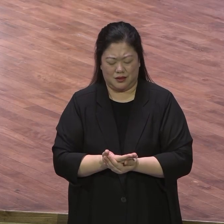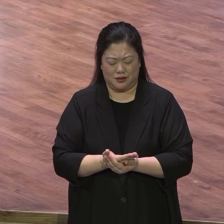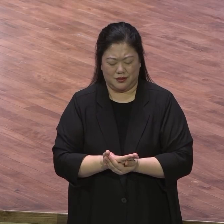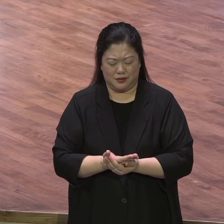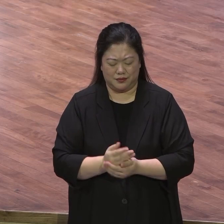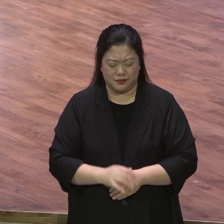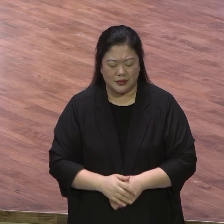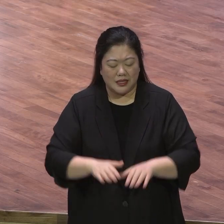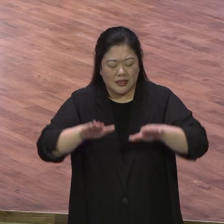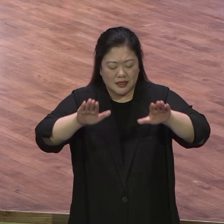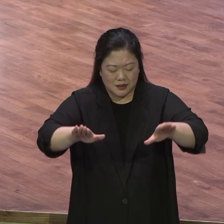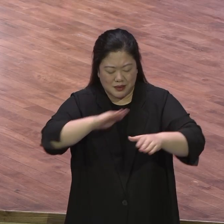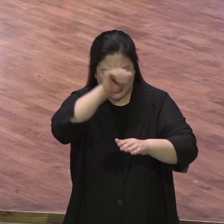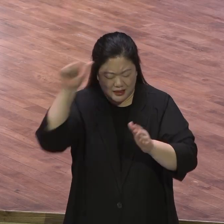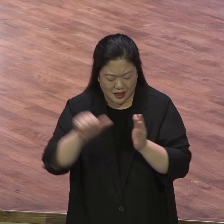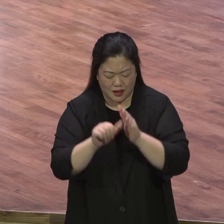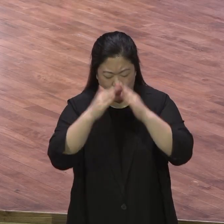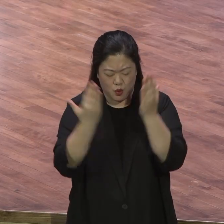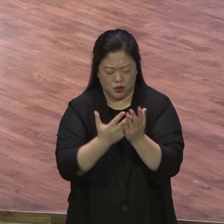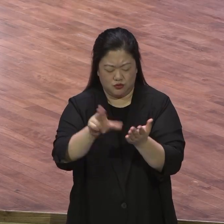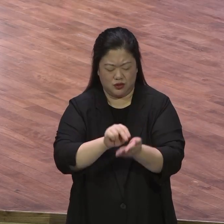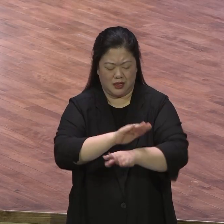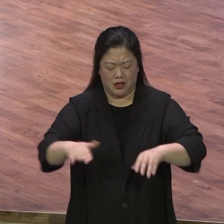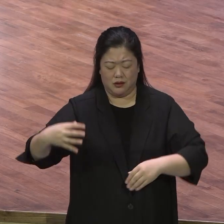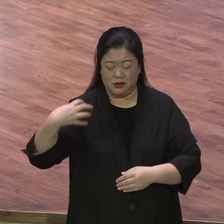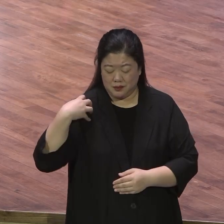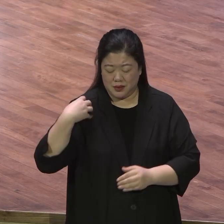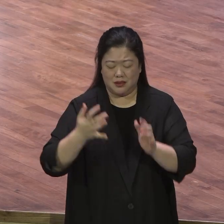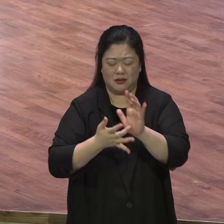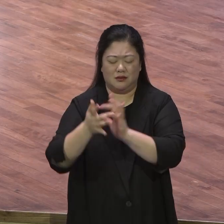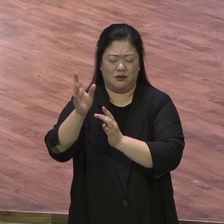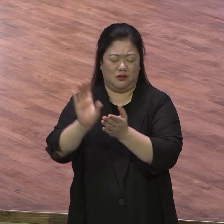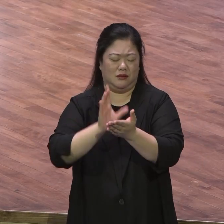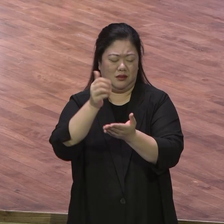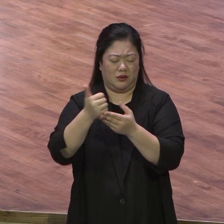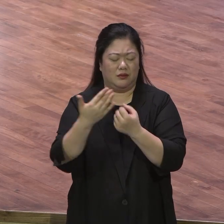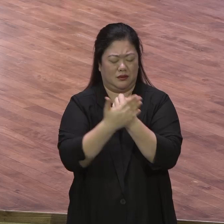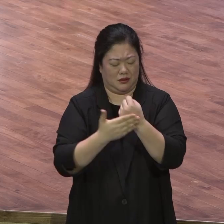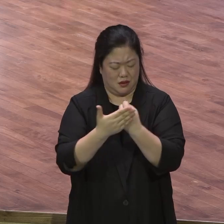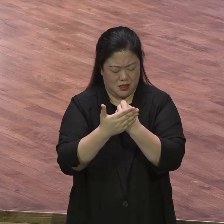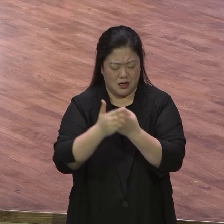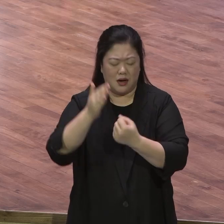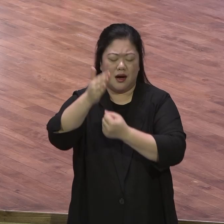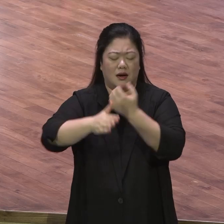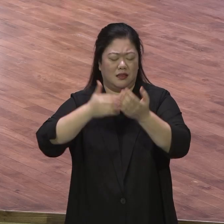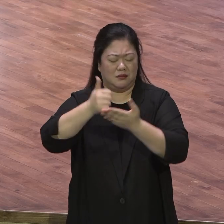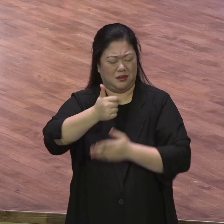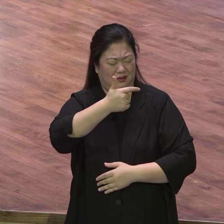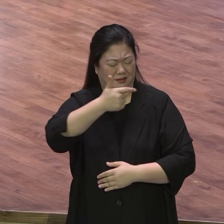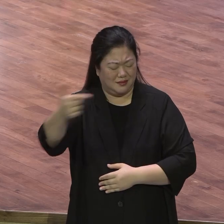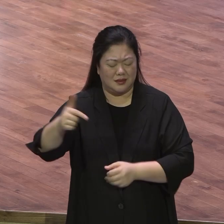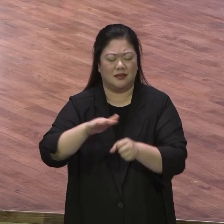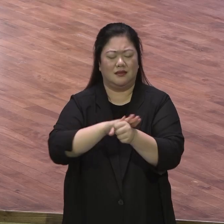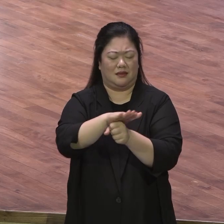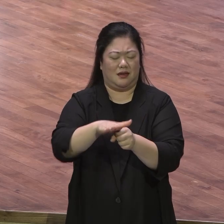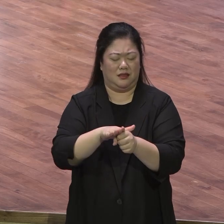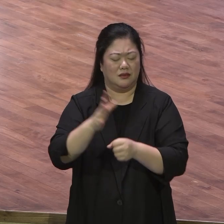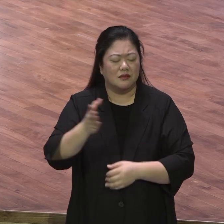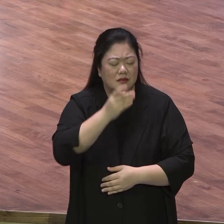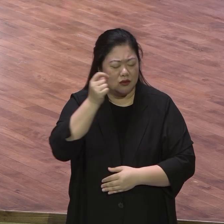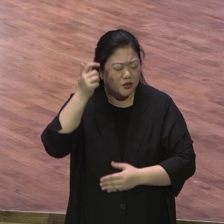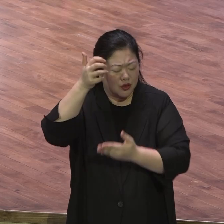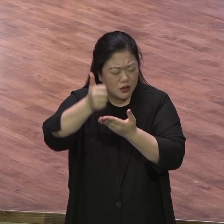지금은 우리 인생의 모든 문제 해결자 되시는 예수 글쇼의 은혜와 하나님 아버지의 놀라우신 사랑하십니까 성렬